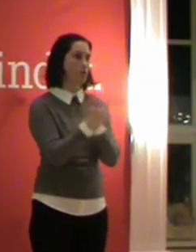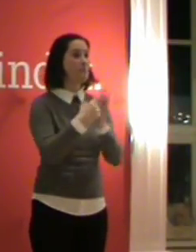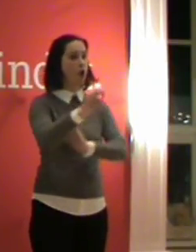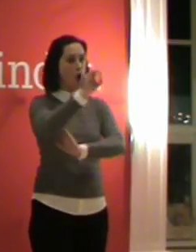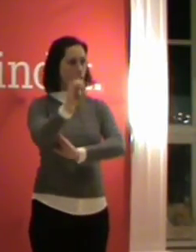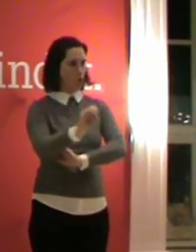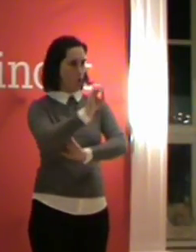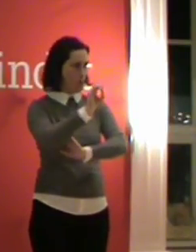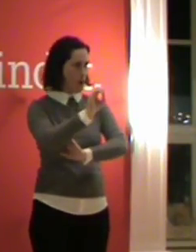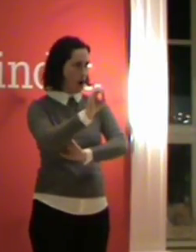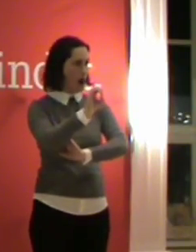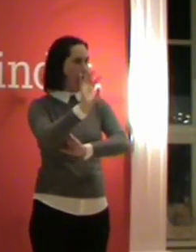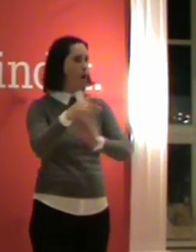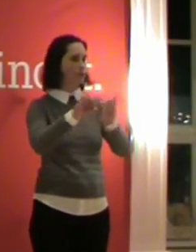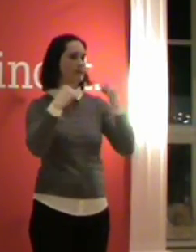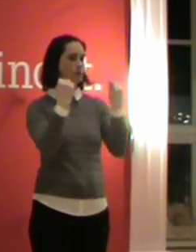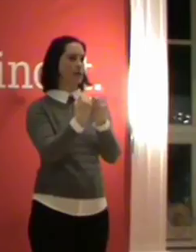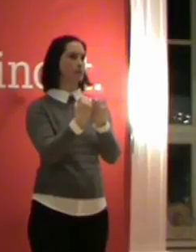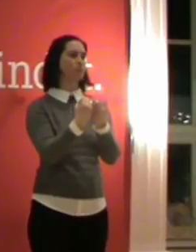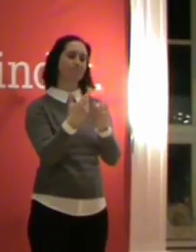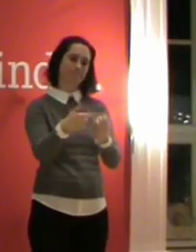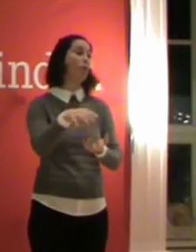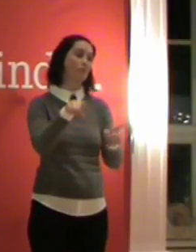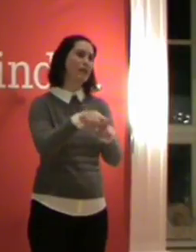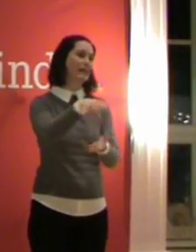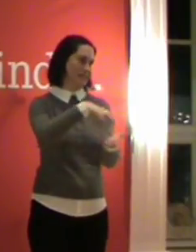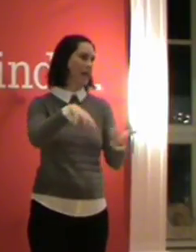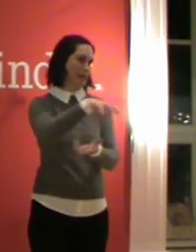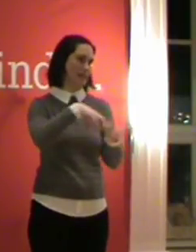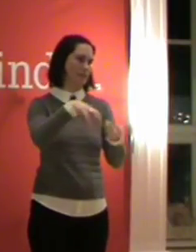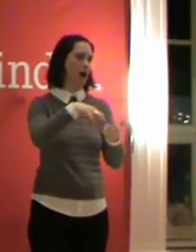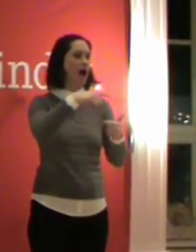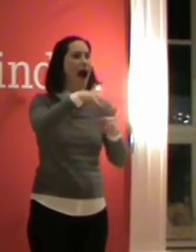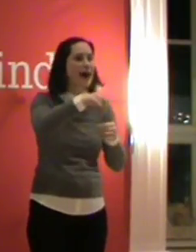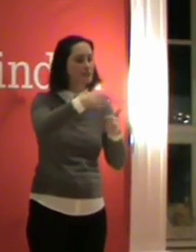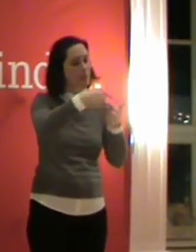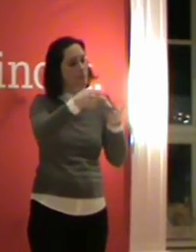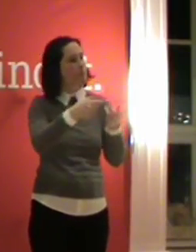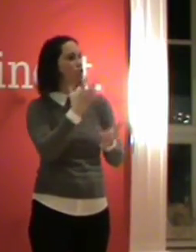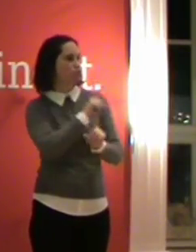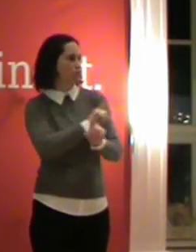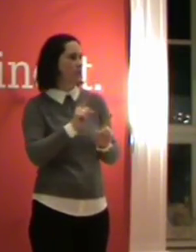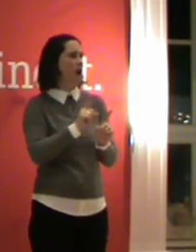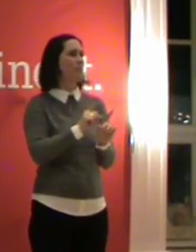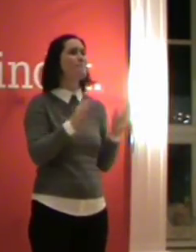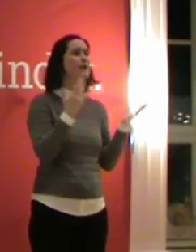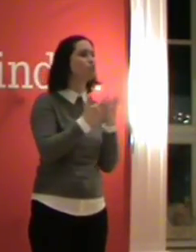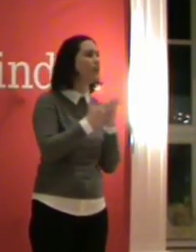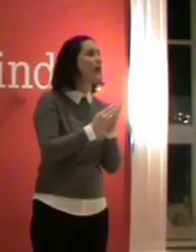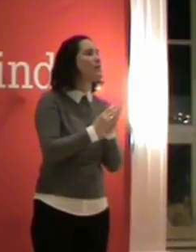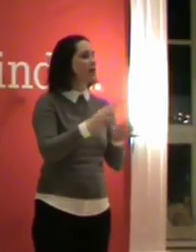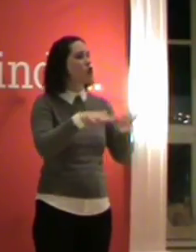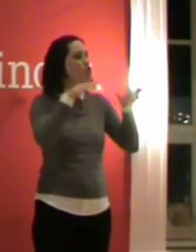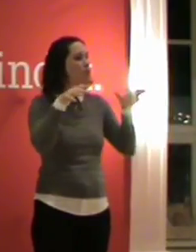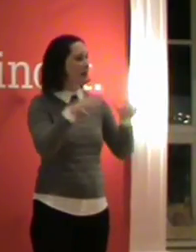eine Situation, die man nur beschreiben kann mit Krise. Ich will da gar nicht im Einzelnen drauf eingehen, aber der Brexit und die Finanzkrise sind